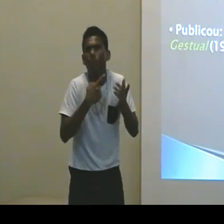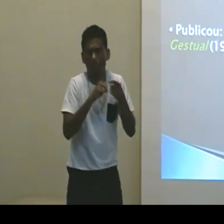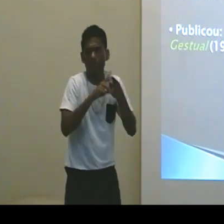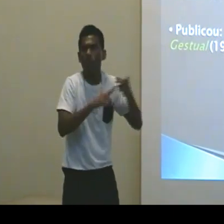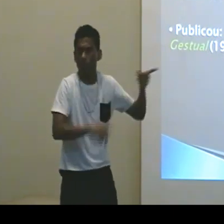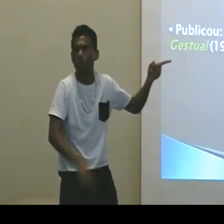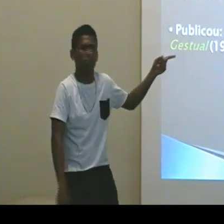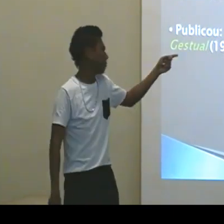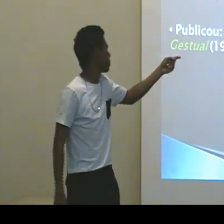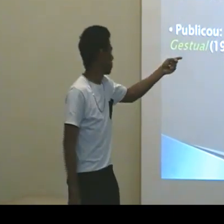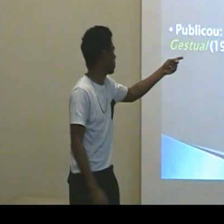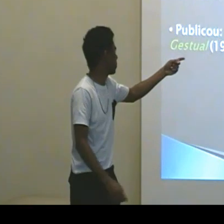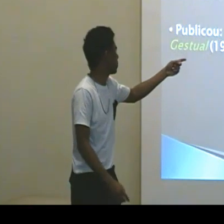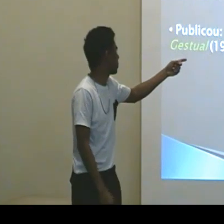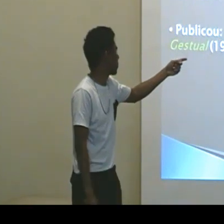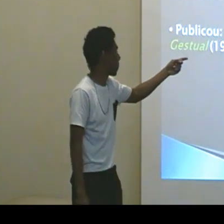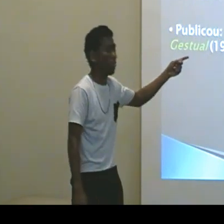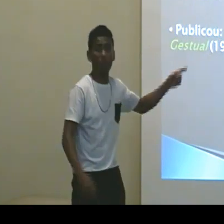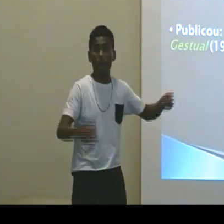pesquisar sobre as línguas de sinais.